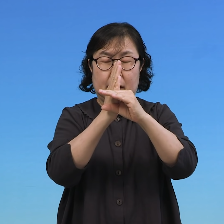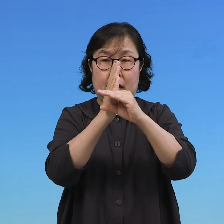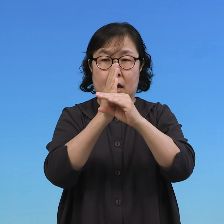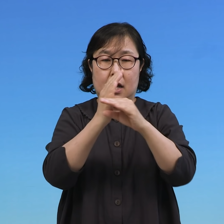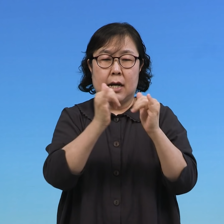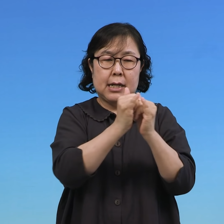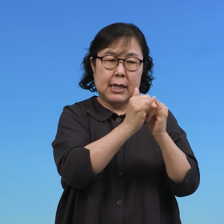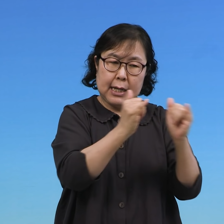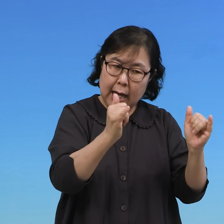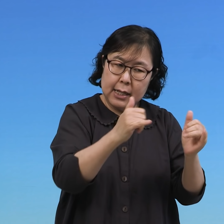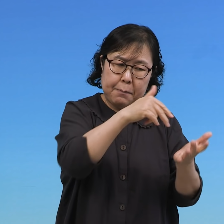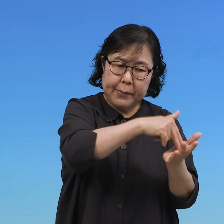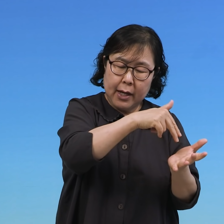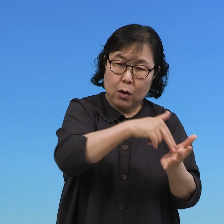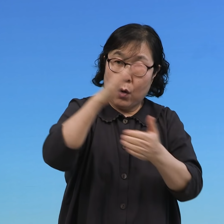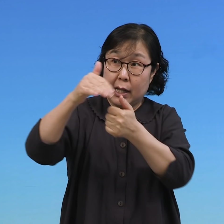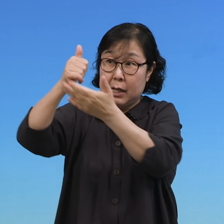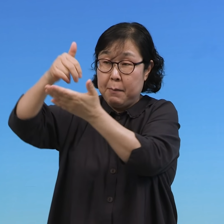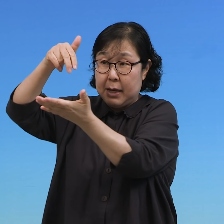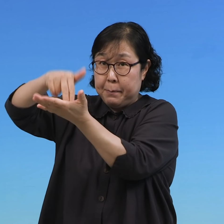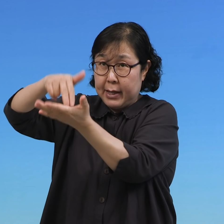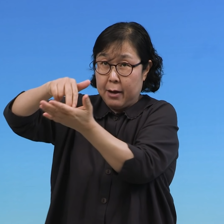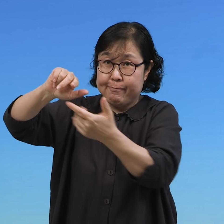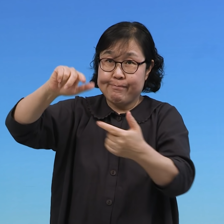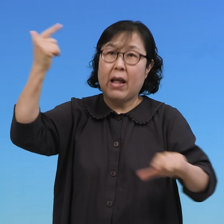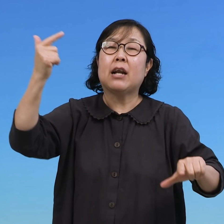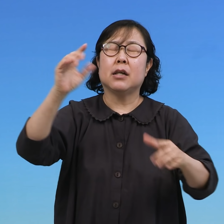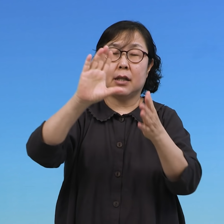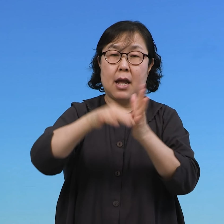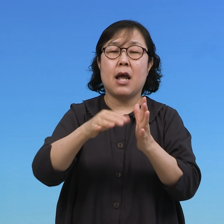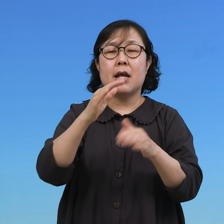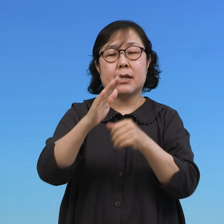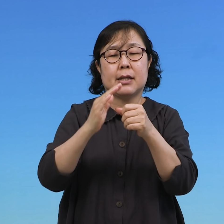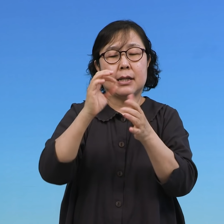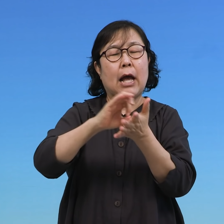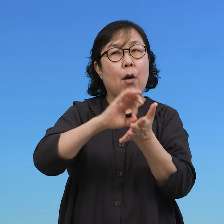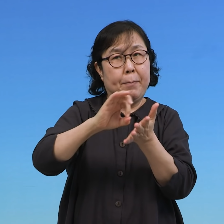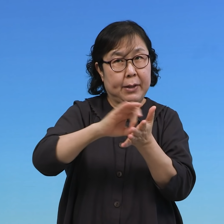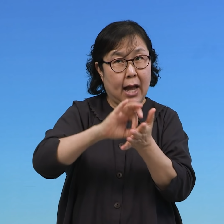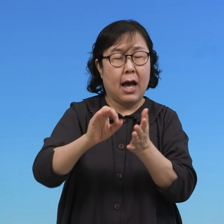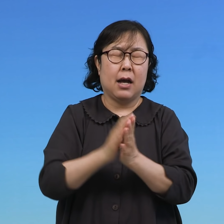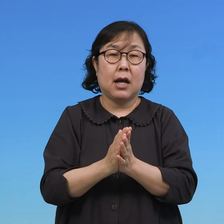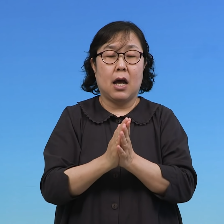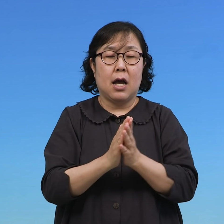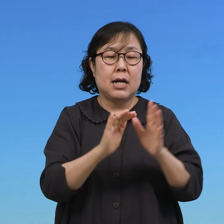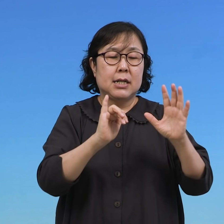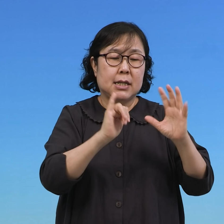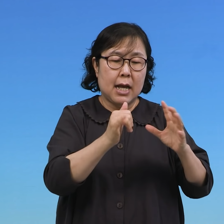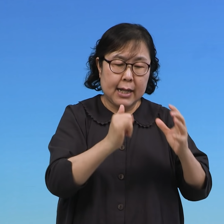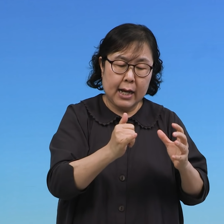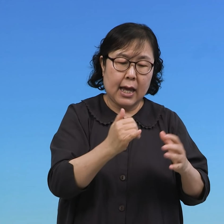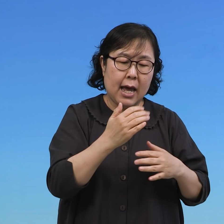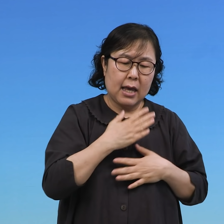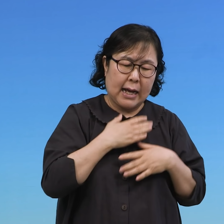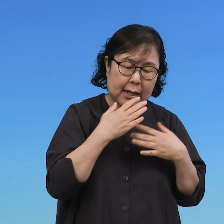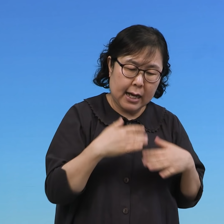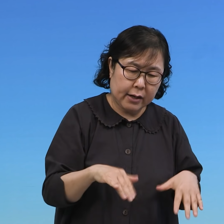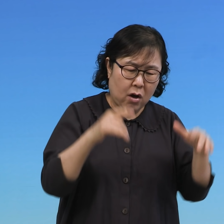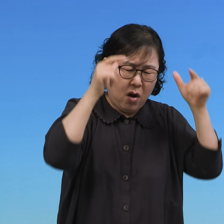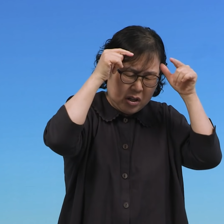때 사용하는 게 성경의 역설이라는 겁니다. 방금도 왜 하나님은 세상에 미련한 것들, 약한 것들,